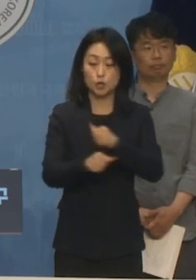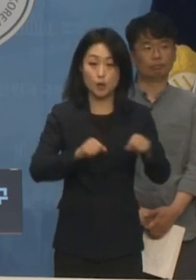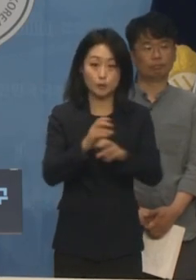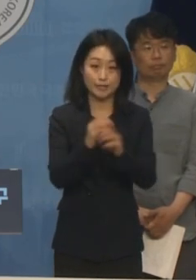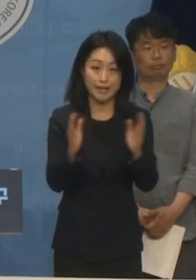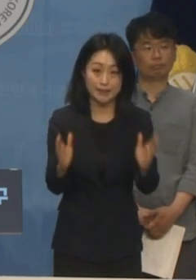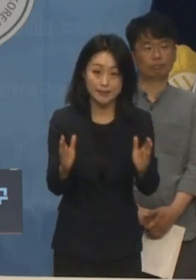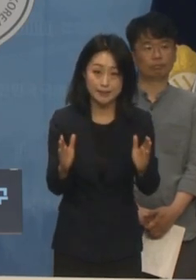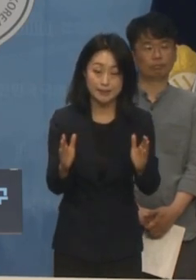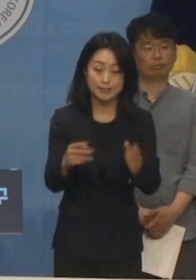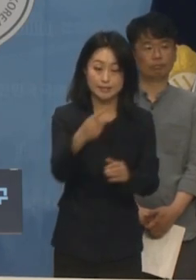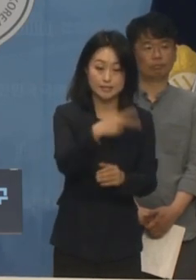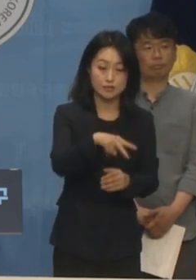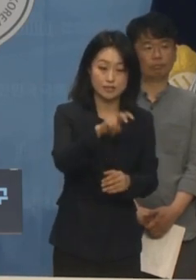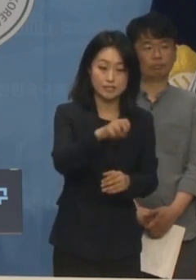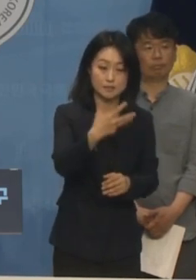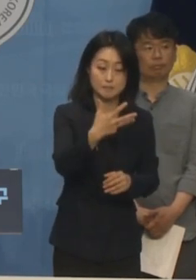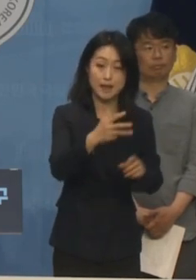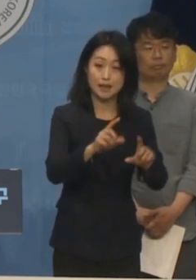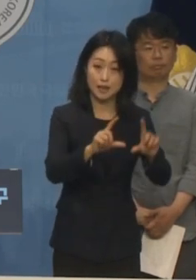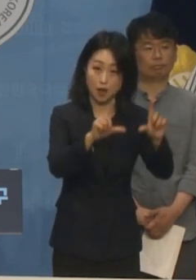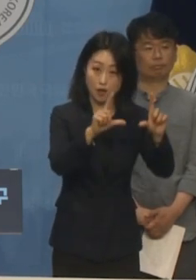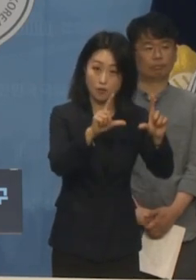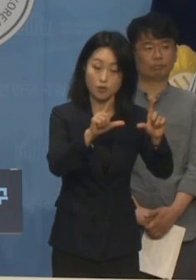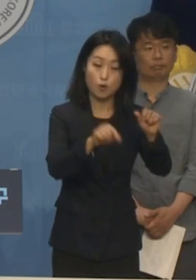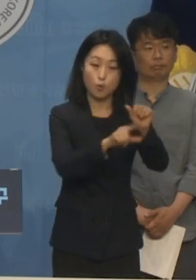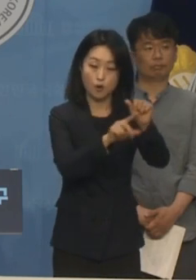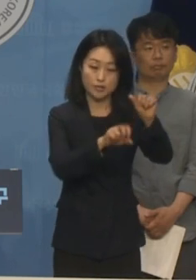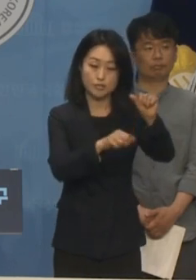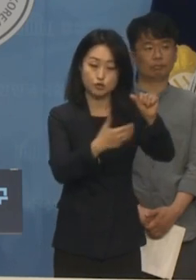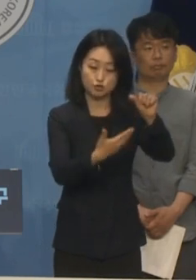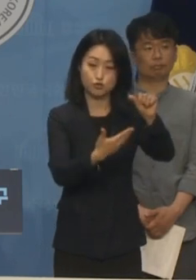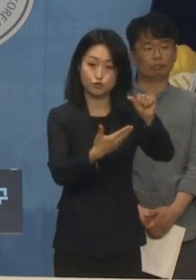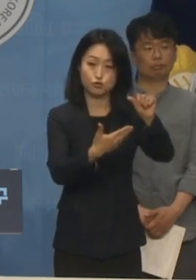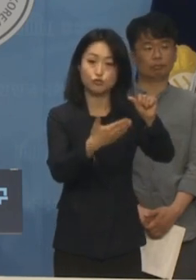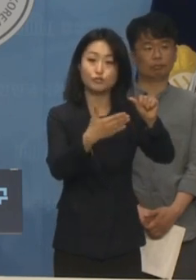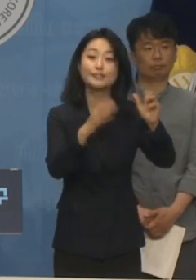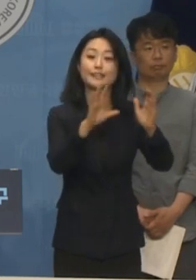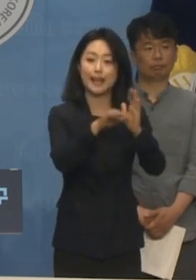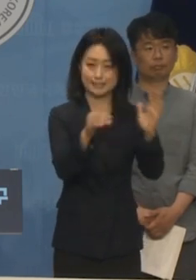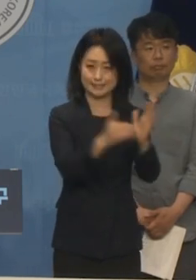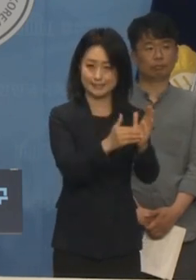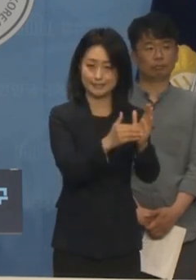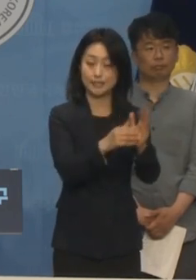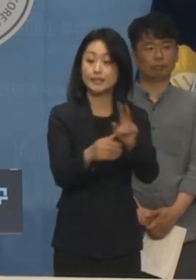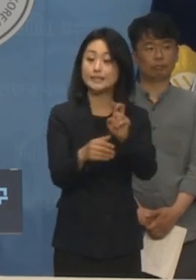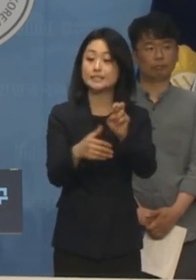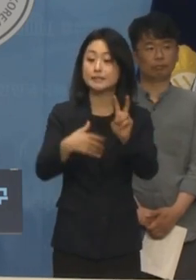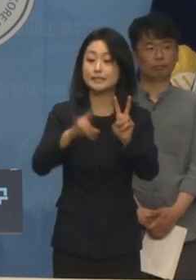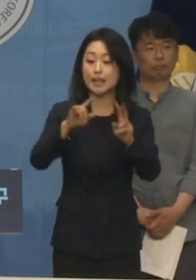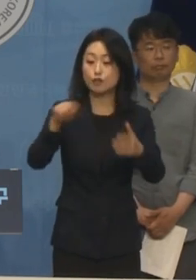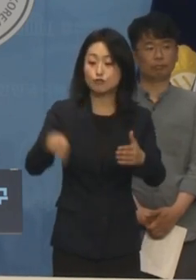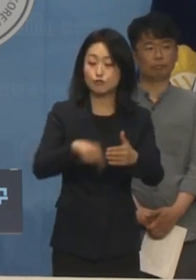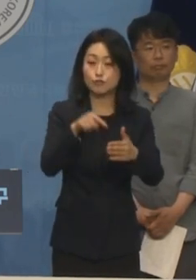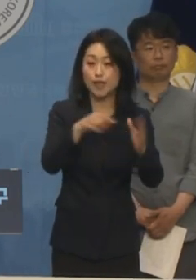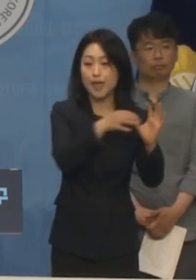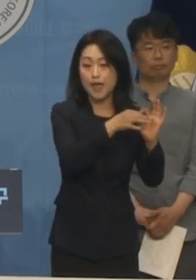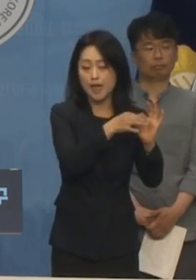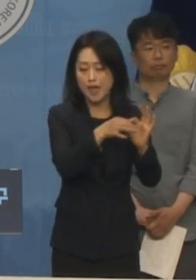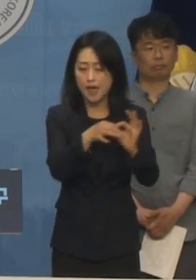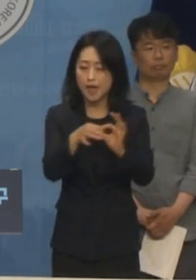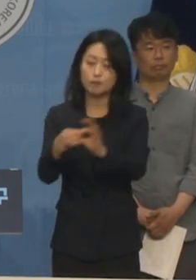기한은 2028년 5월 29일까지로 하여 22대 국회 임기 내내